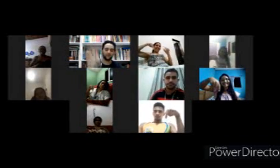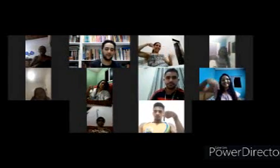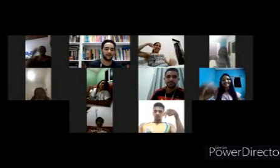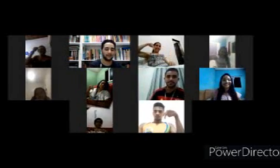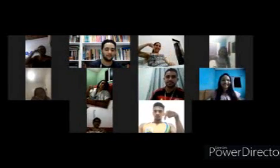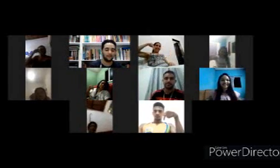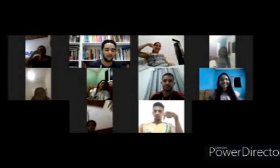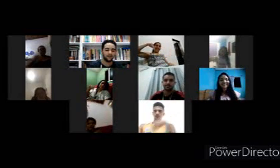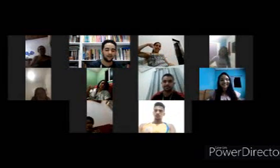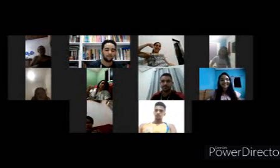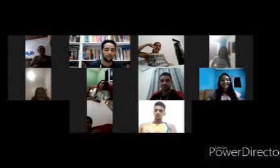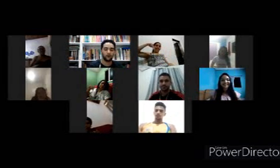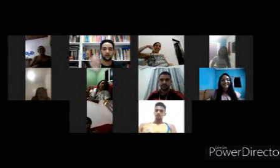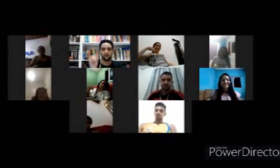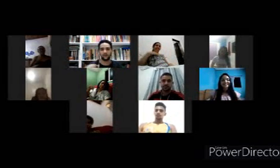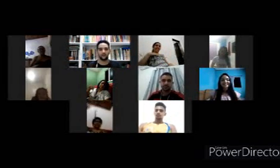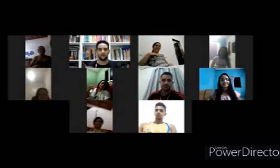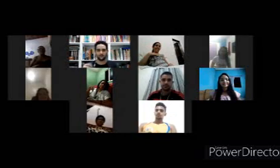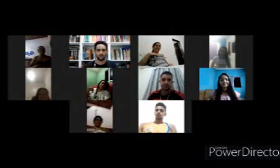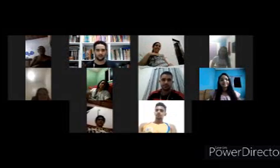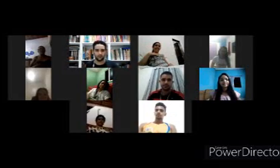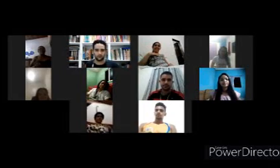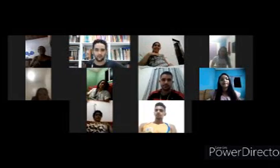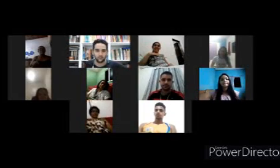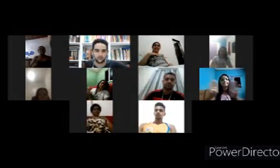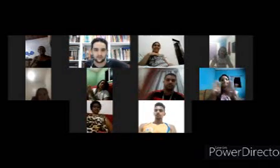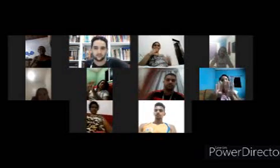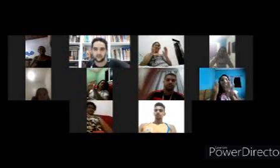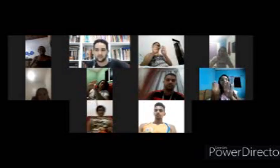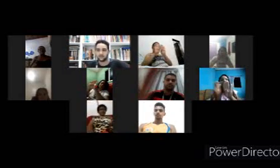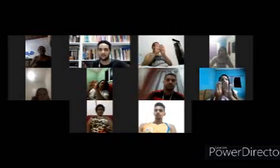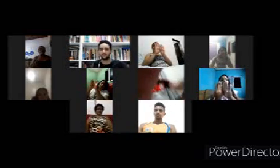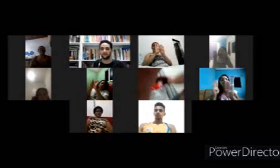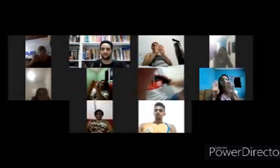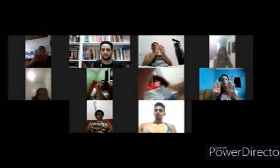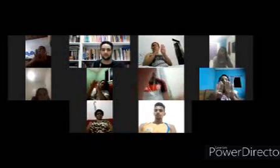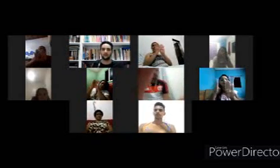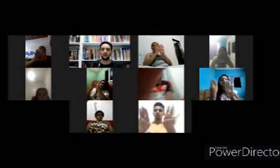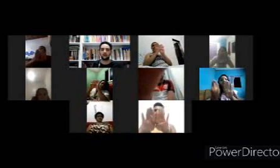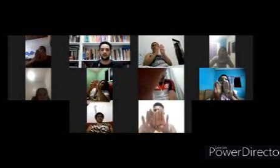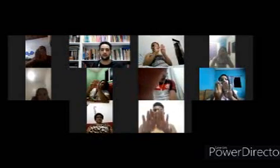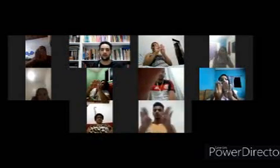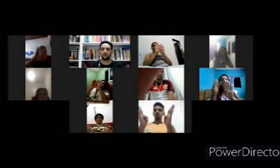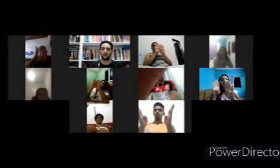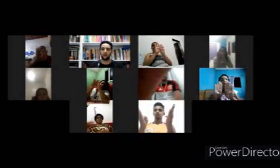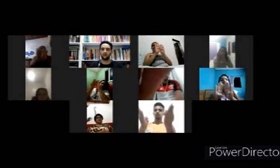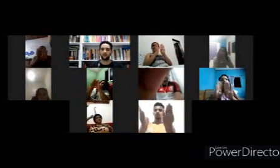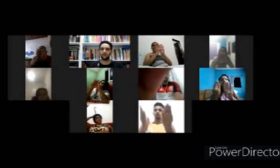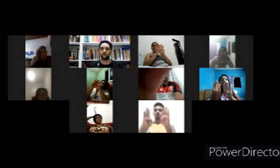aponto para cá. Porta que eu falei, mas eu não deu para observar vocês. Isso, com as palmas para